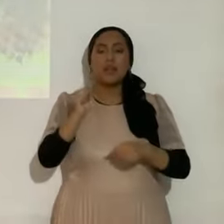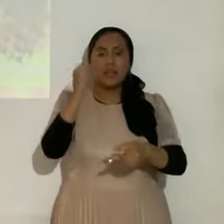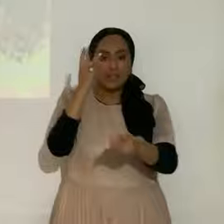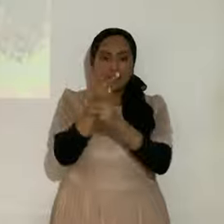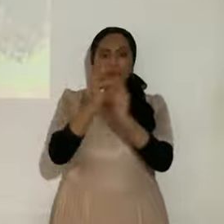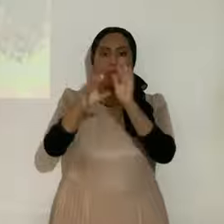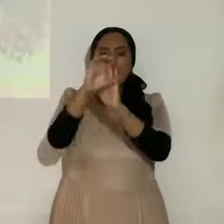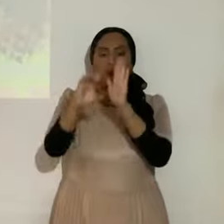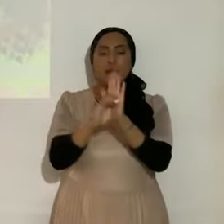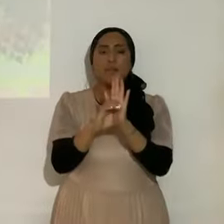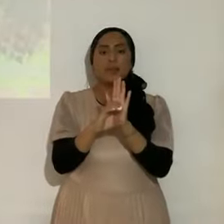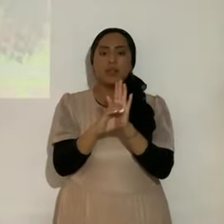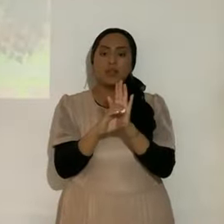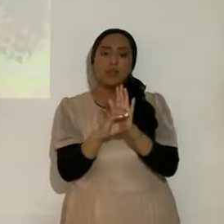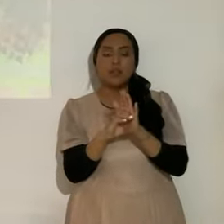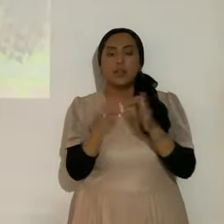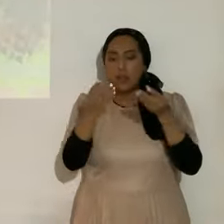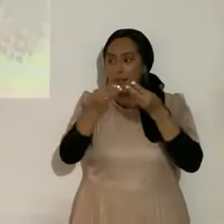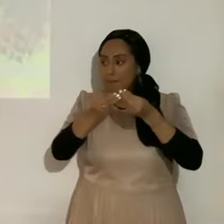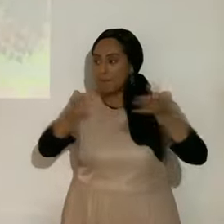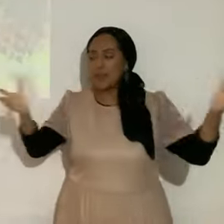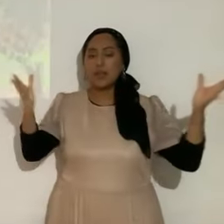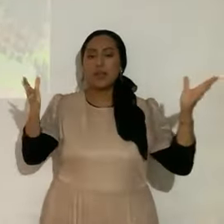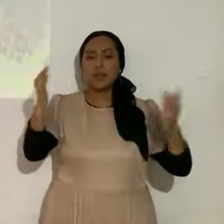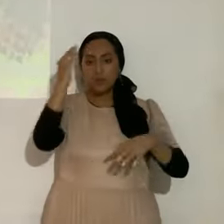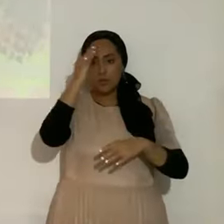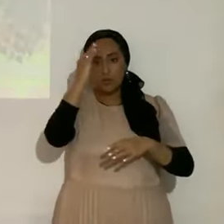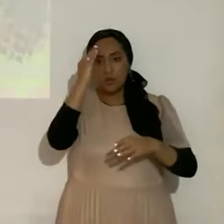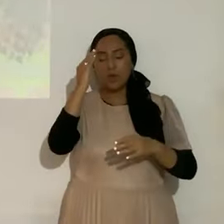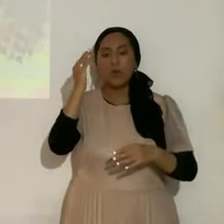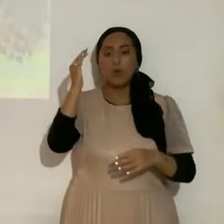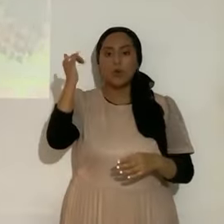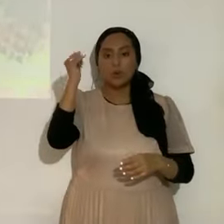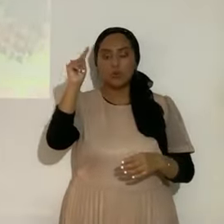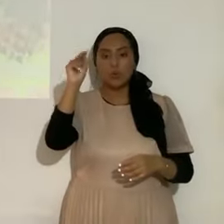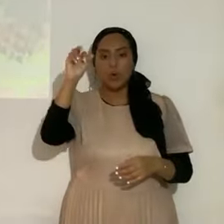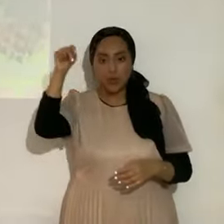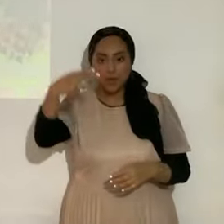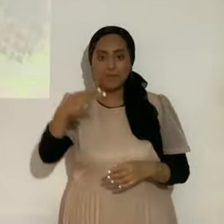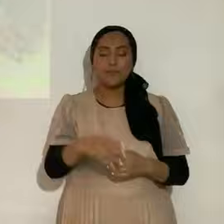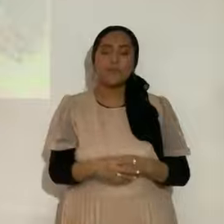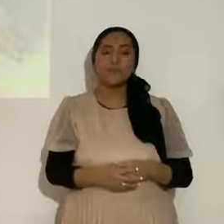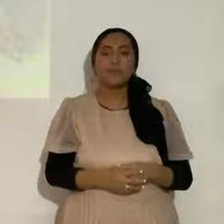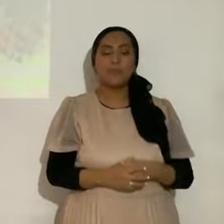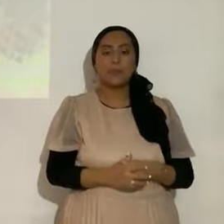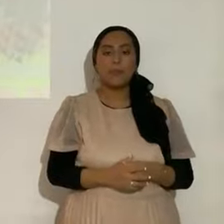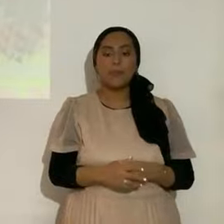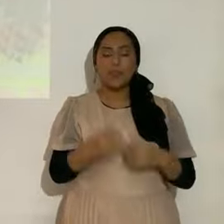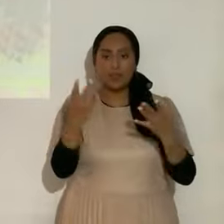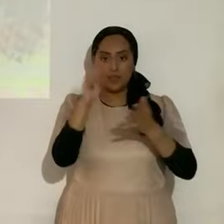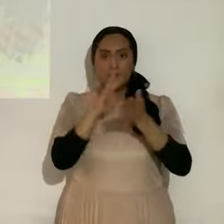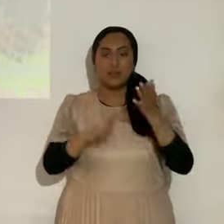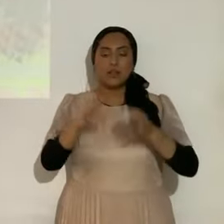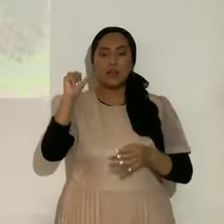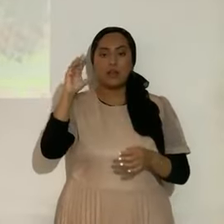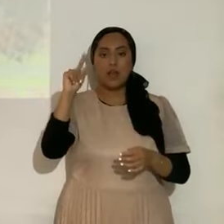en Yahshua HaMashiach. Y dar a conocer a los hombres las obras que ha hecho nosotros. Como lo leímos, ¿sí? En Hechos capítulo